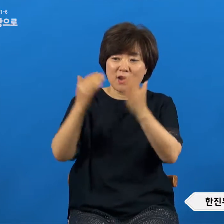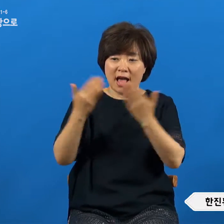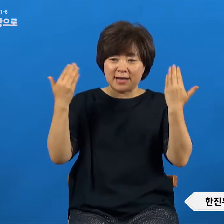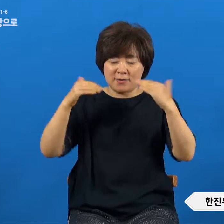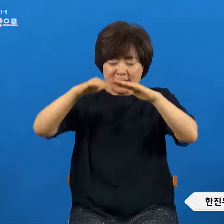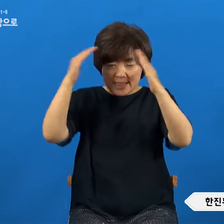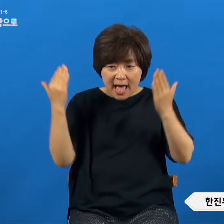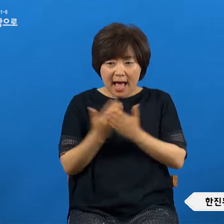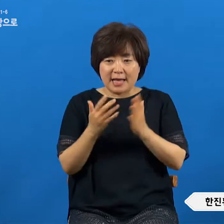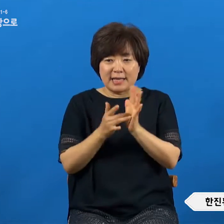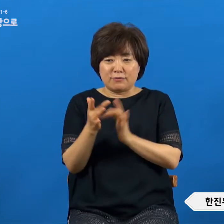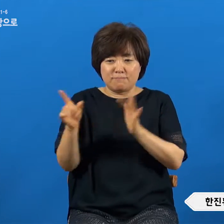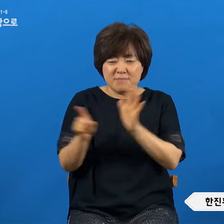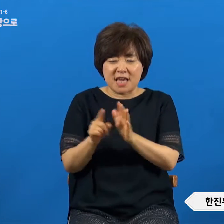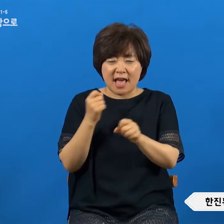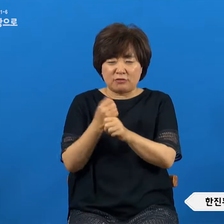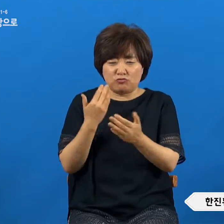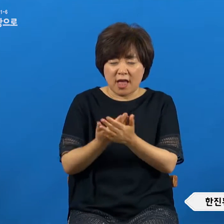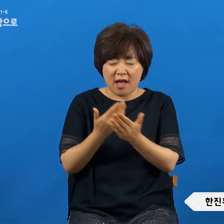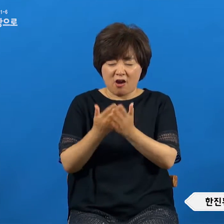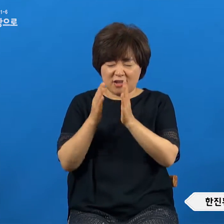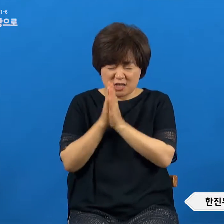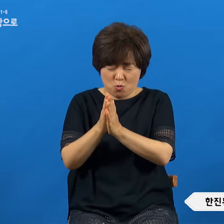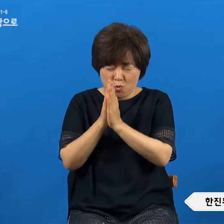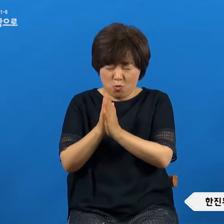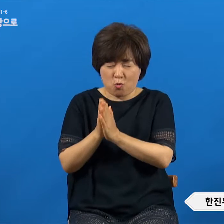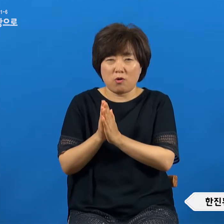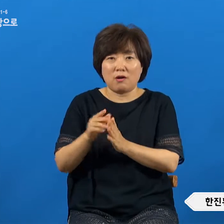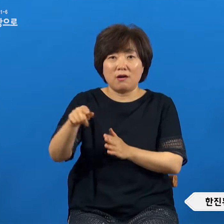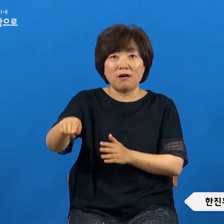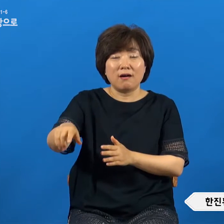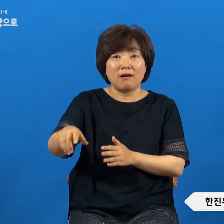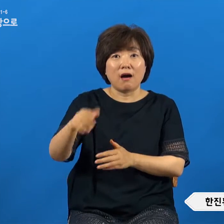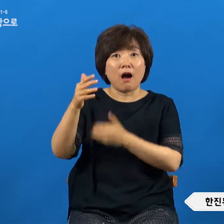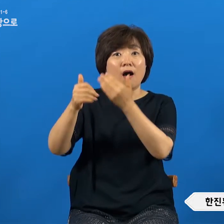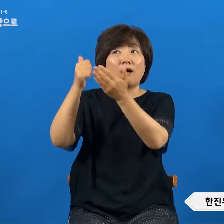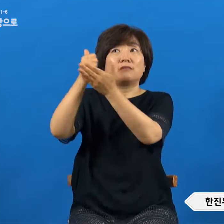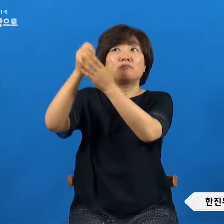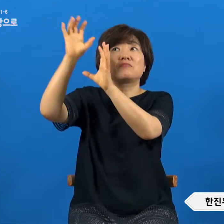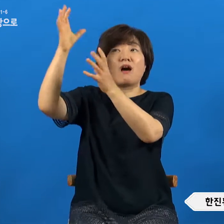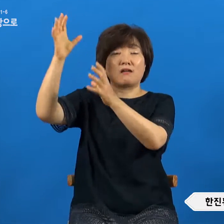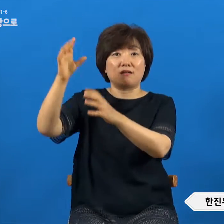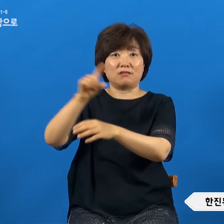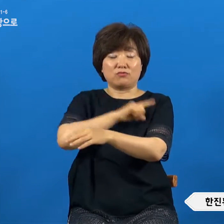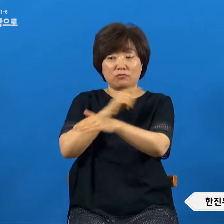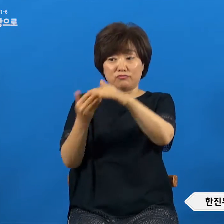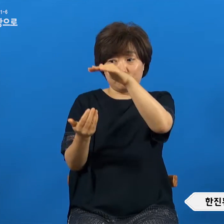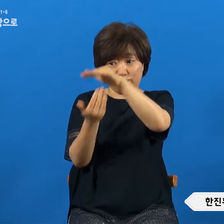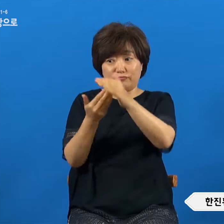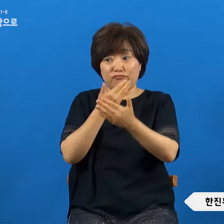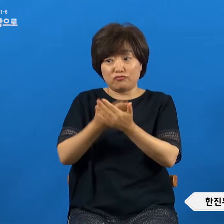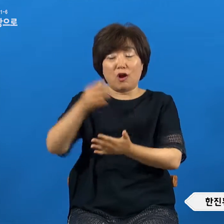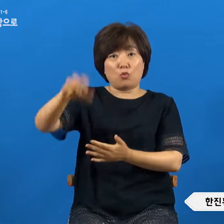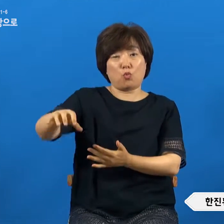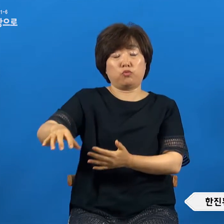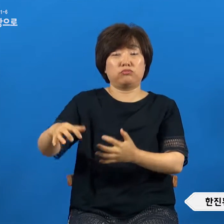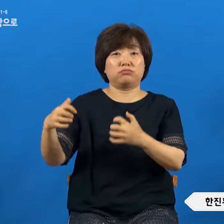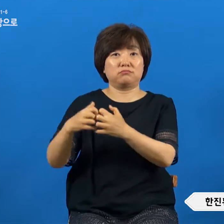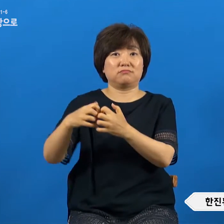믿게 해주세요 하고 부르짖고 기도하면 그건 하나님 나라의 최전방에 서서 지금 싸우고 있는